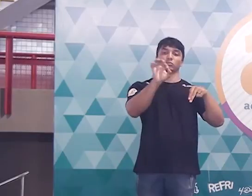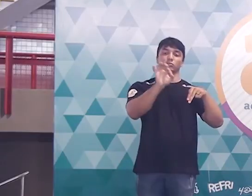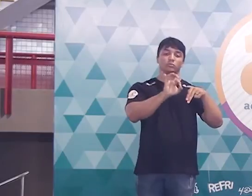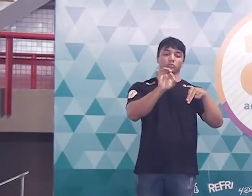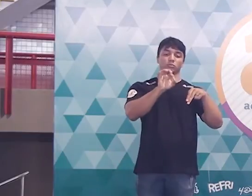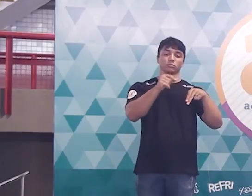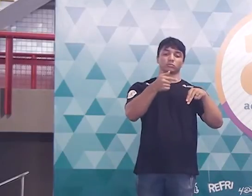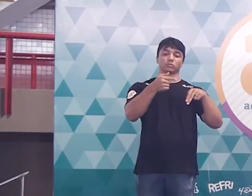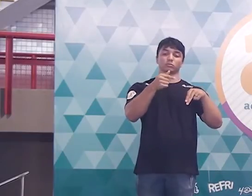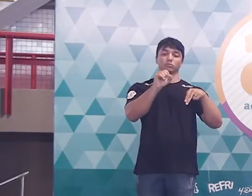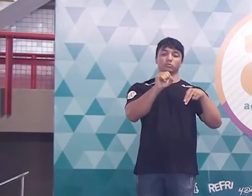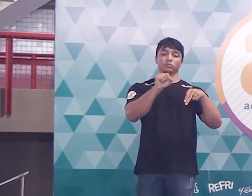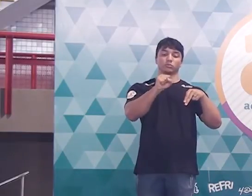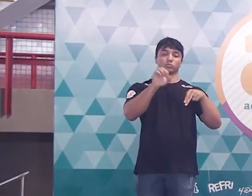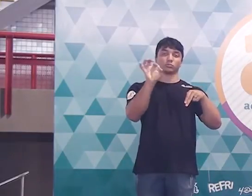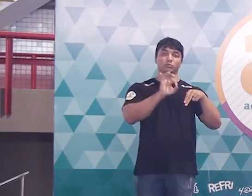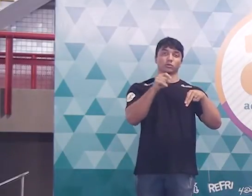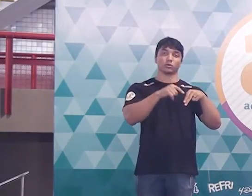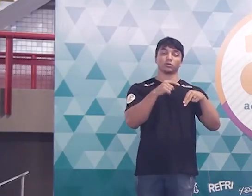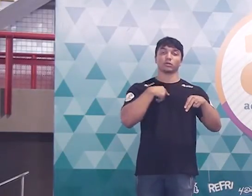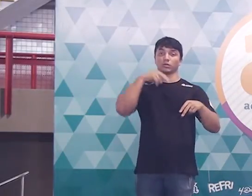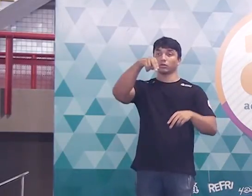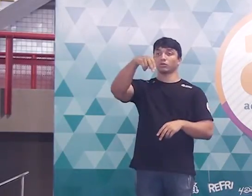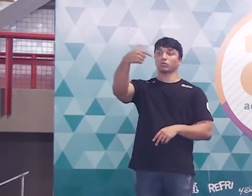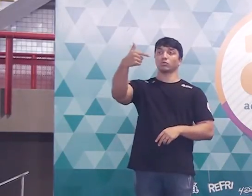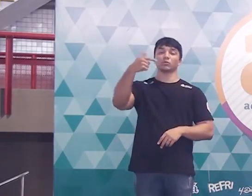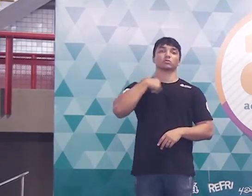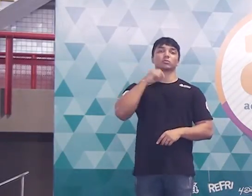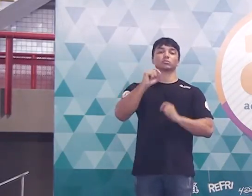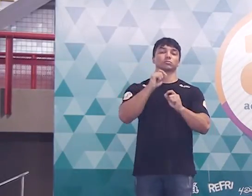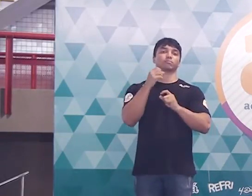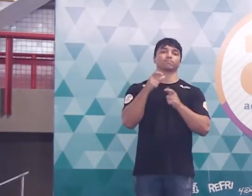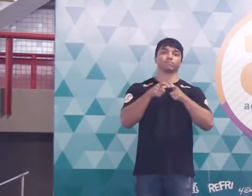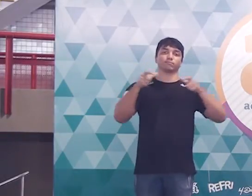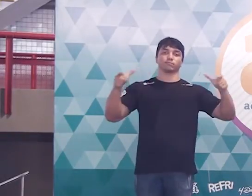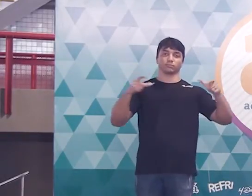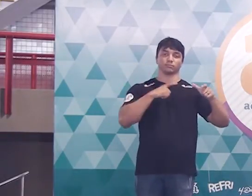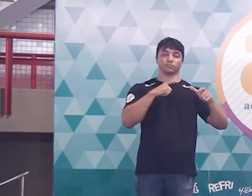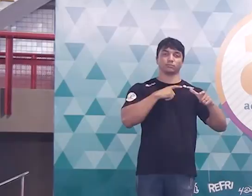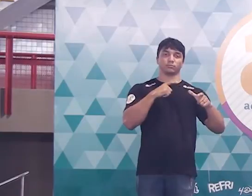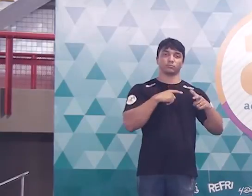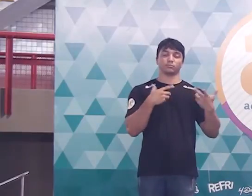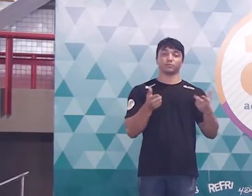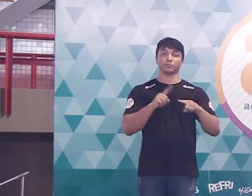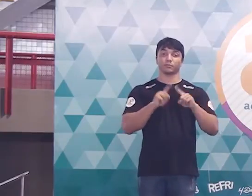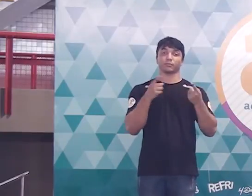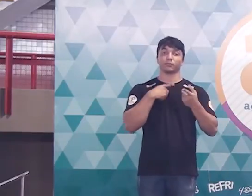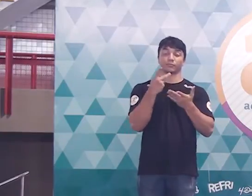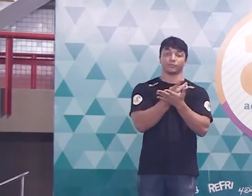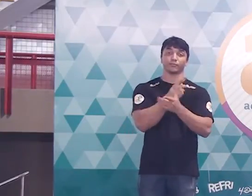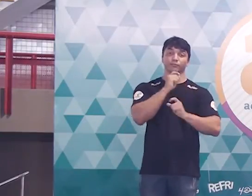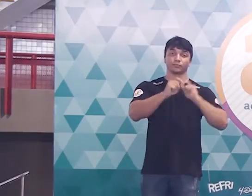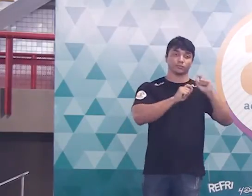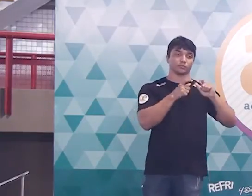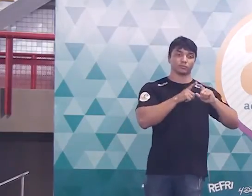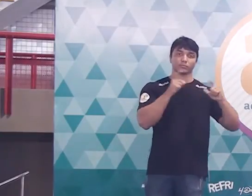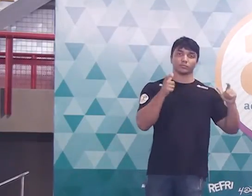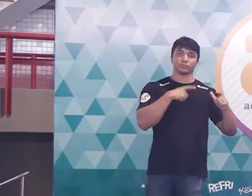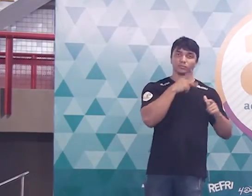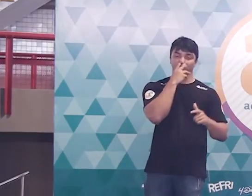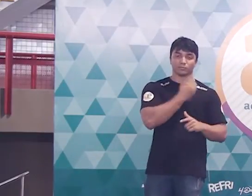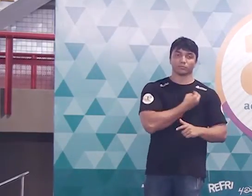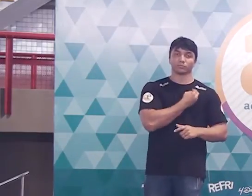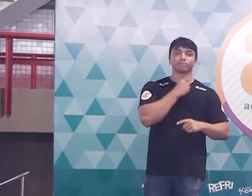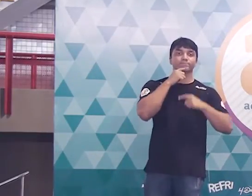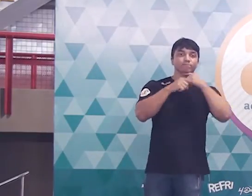78%. Então o N2 é o elemento mais abundante na atmosfera. Só que o que acontece? A maioria das formas de